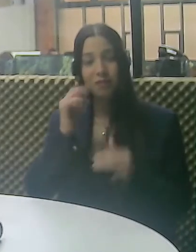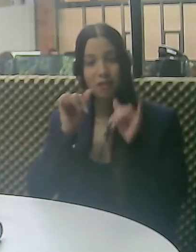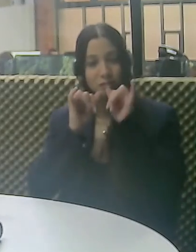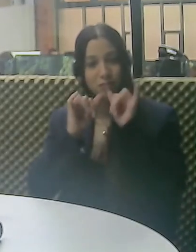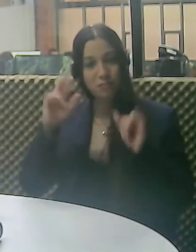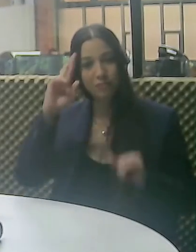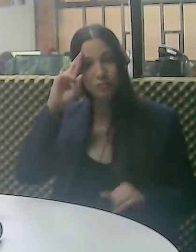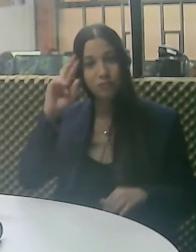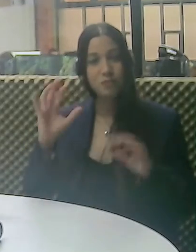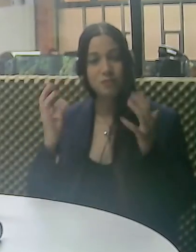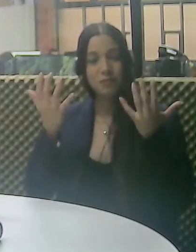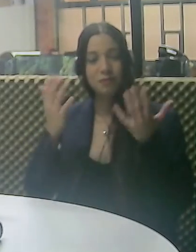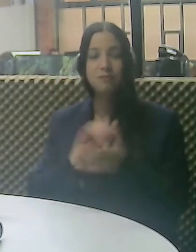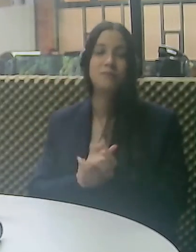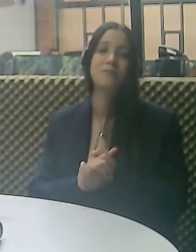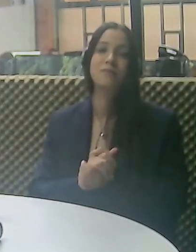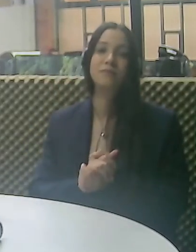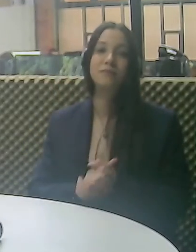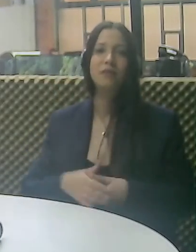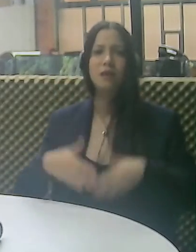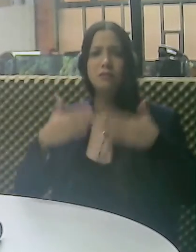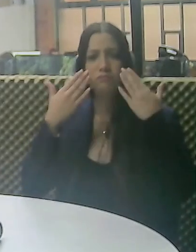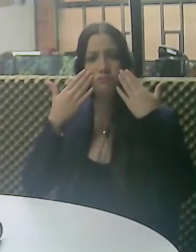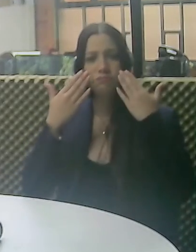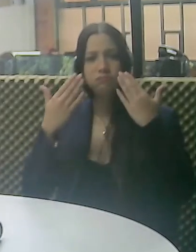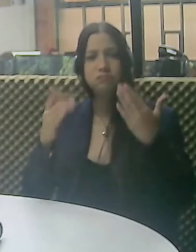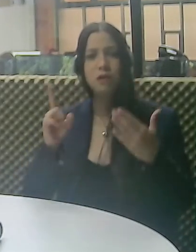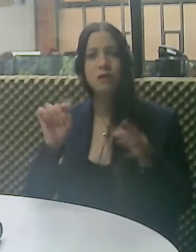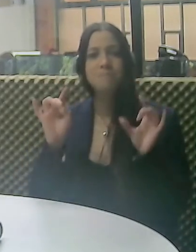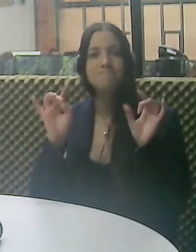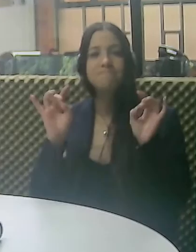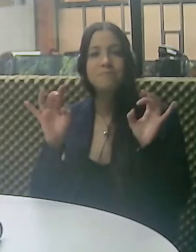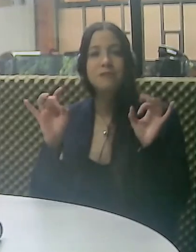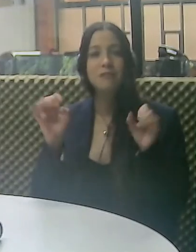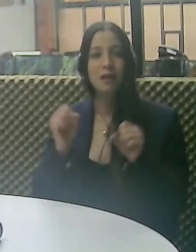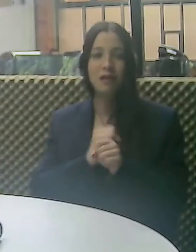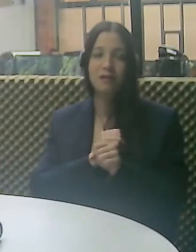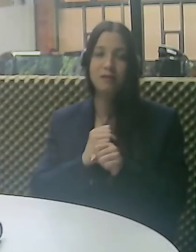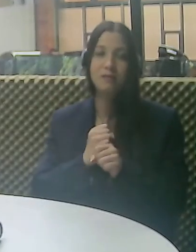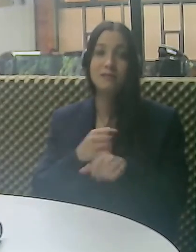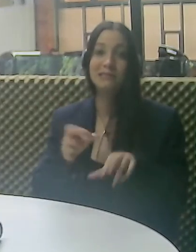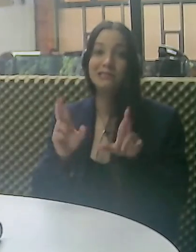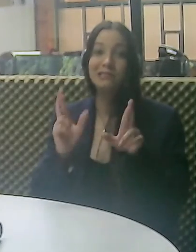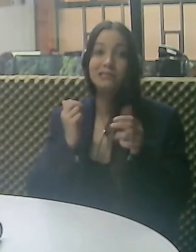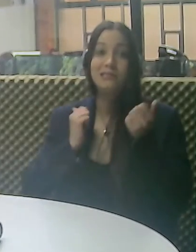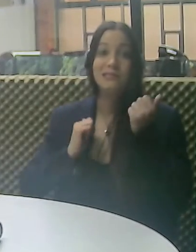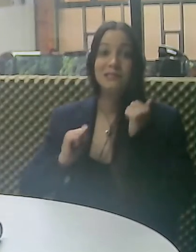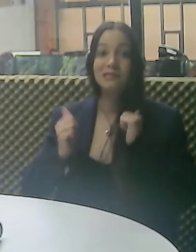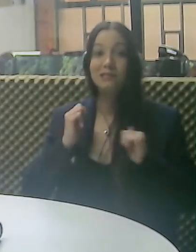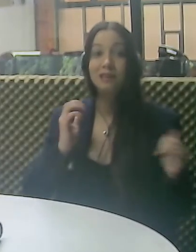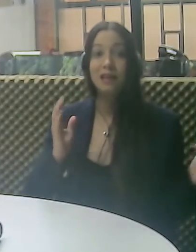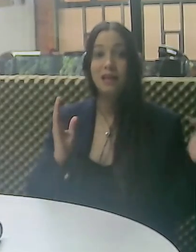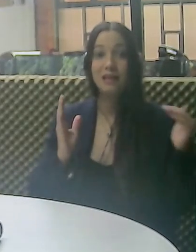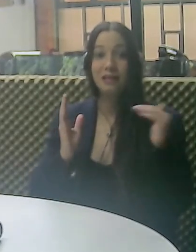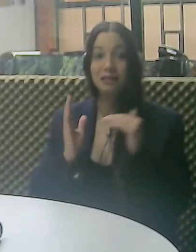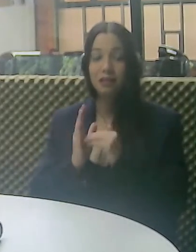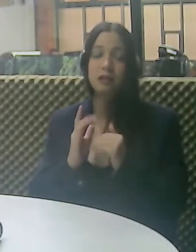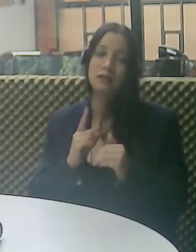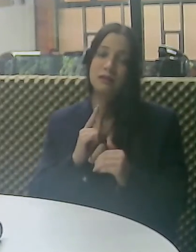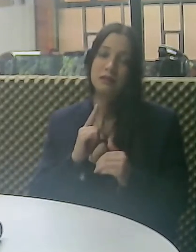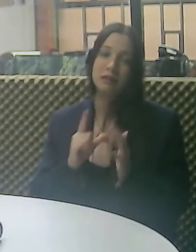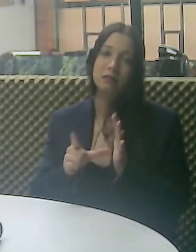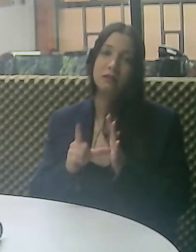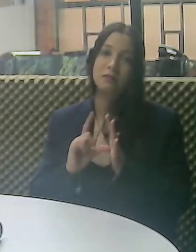disse sobre o evento. O concerto sempre é um momento único no ano, né? Nós esperamos o ano todo por esse momento. Durante o ano nós